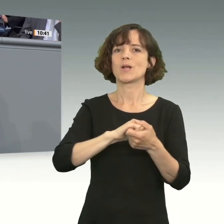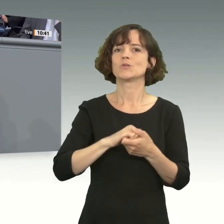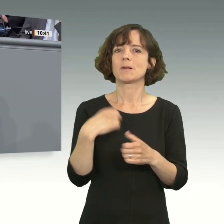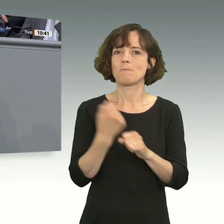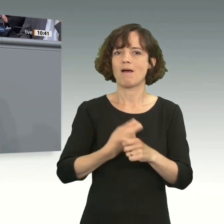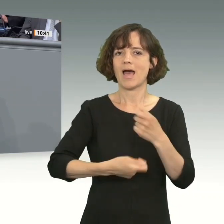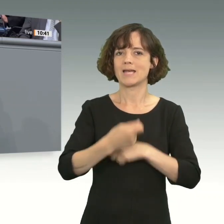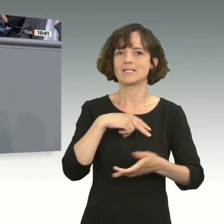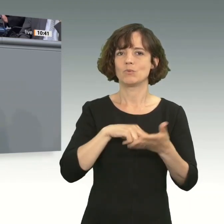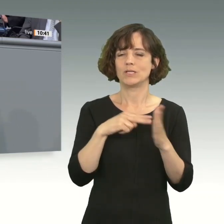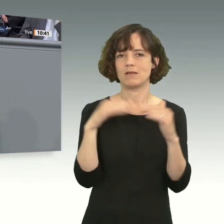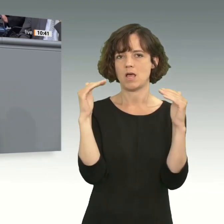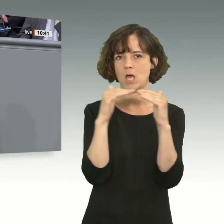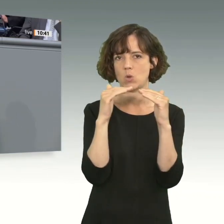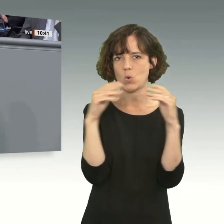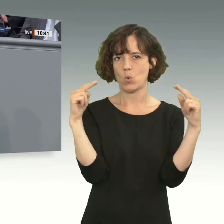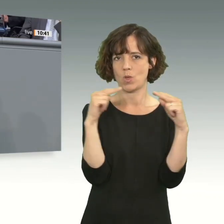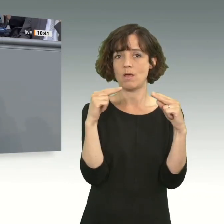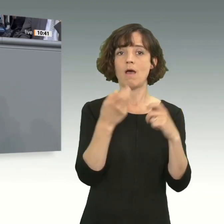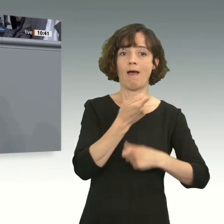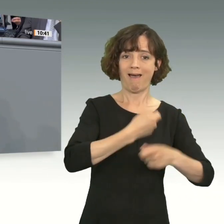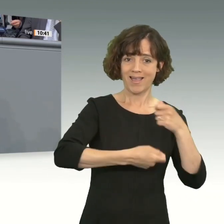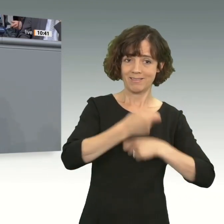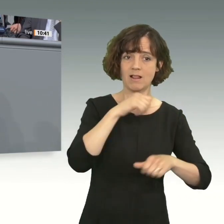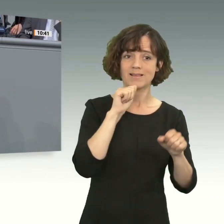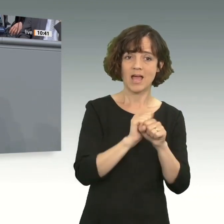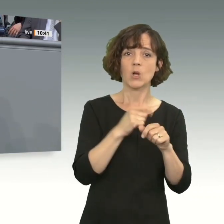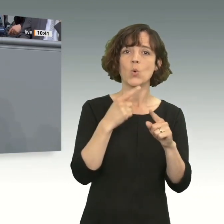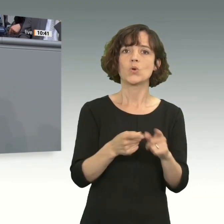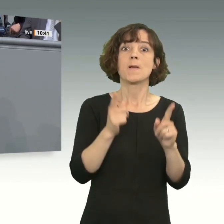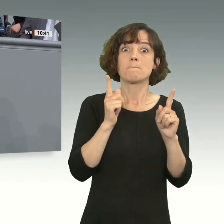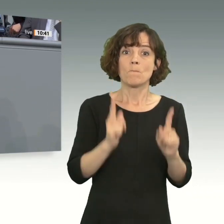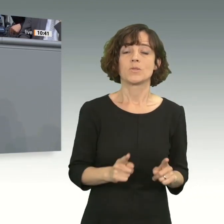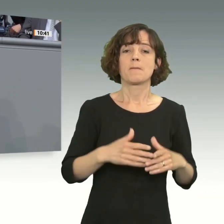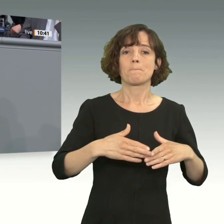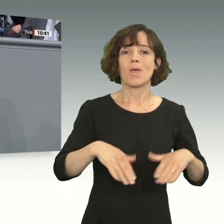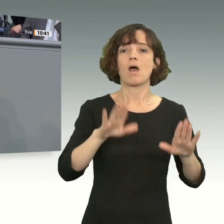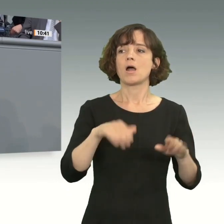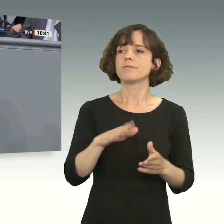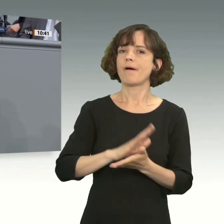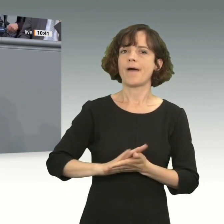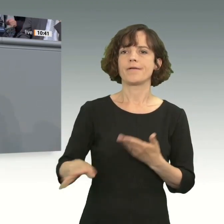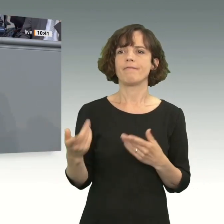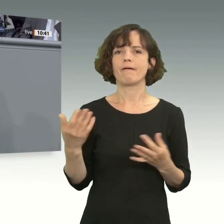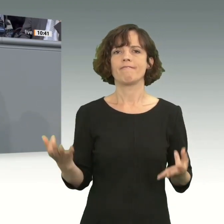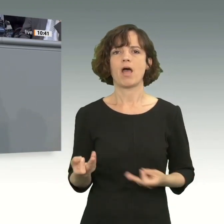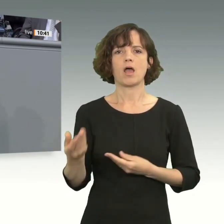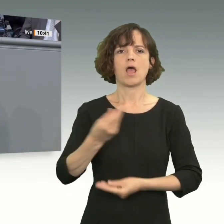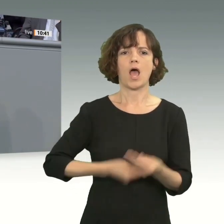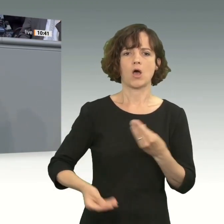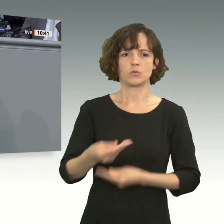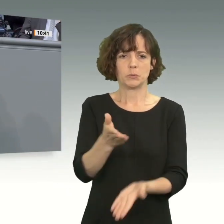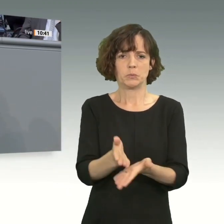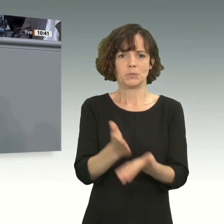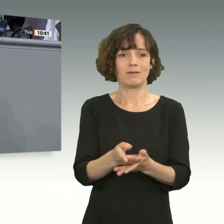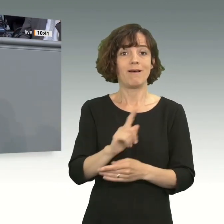Handelspolitik auf Augenhöhe. Handel kann und muss mehr sein als nur vereinfachter Warenaustausch, sondern muss auch